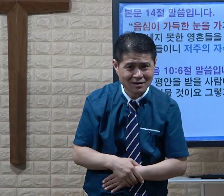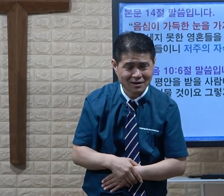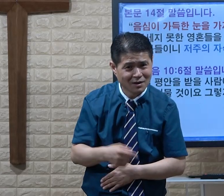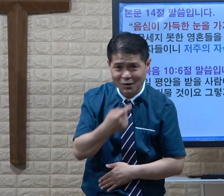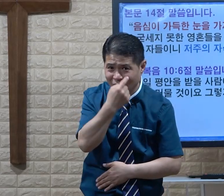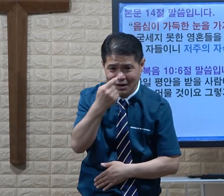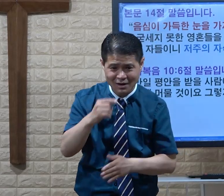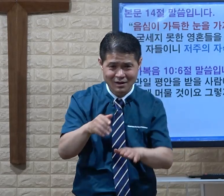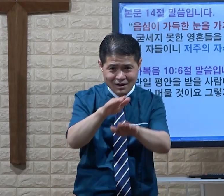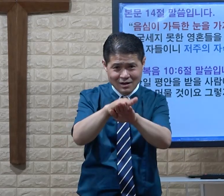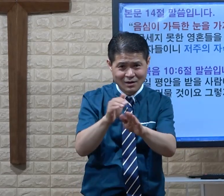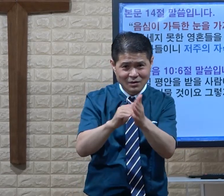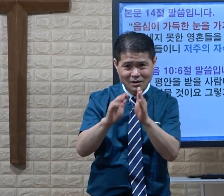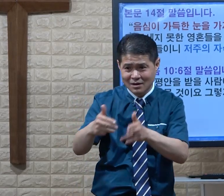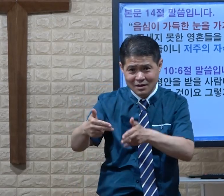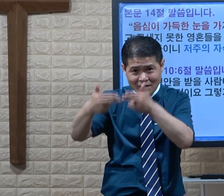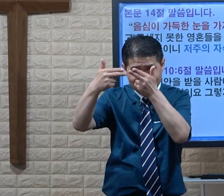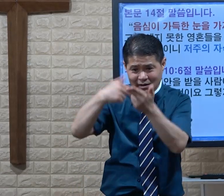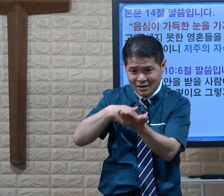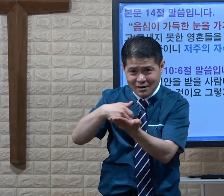아마 그렇게 하고 집에서 놀지 않을까요?